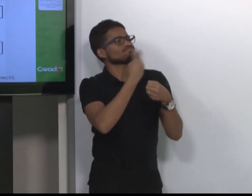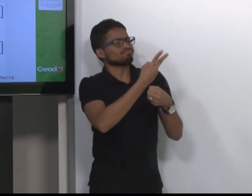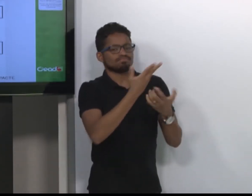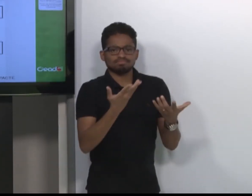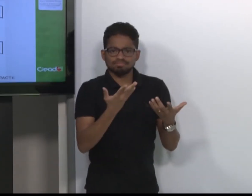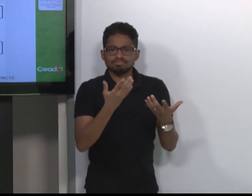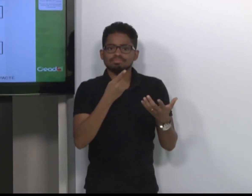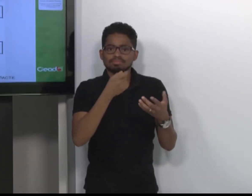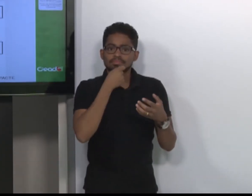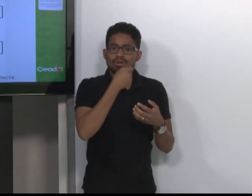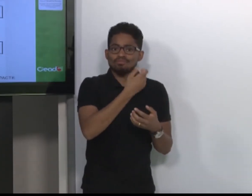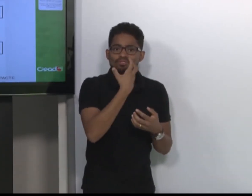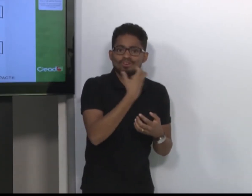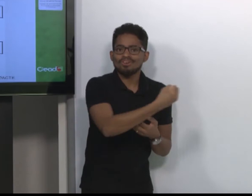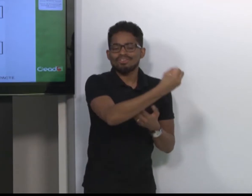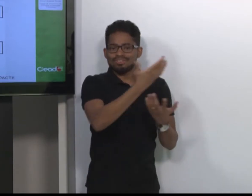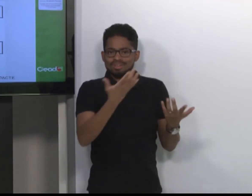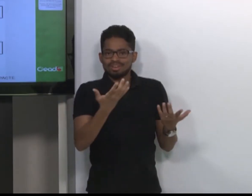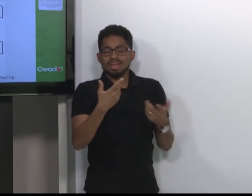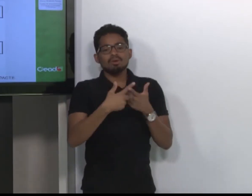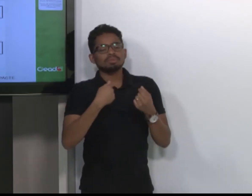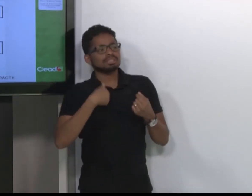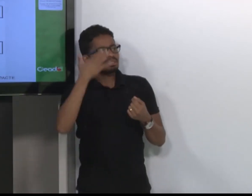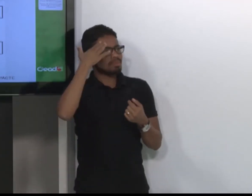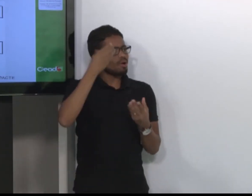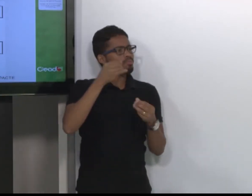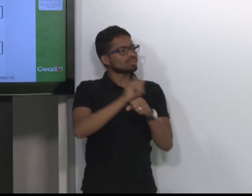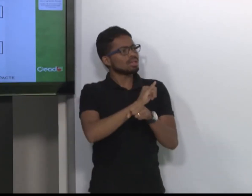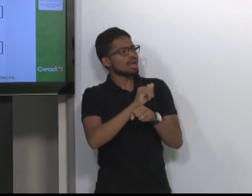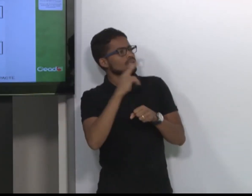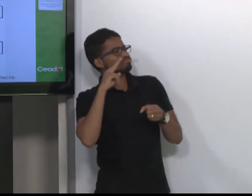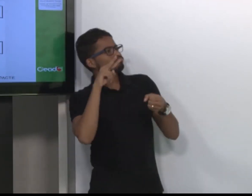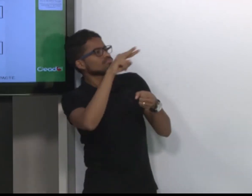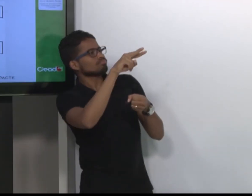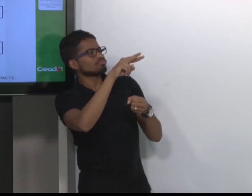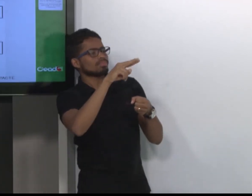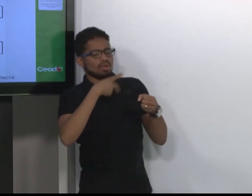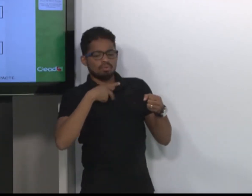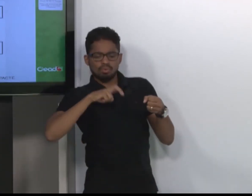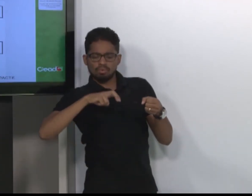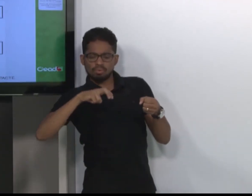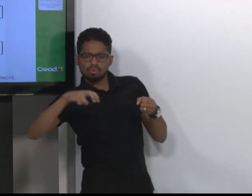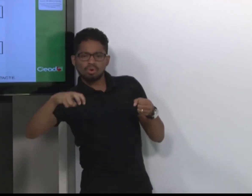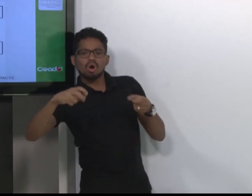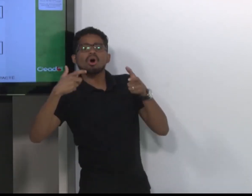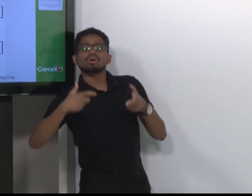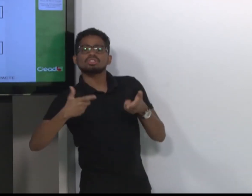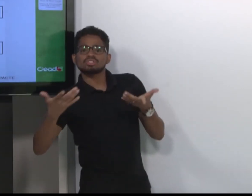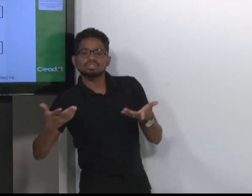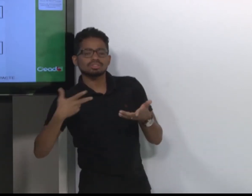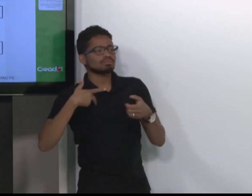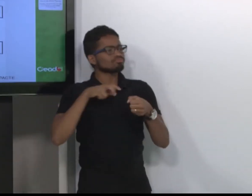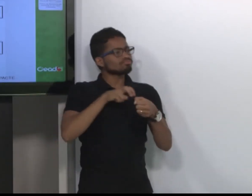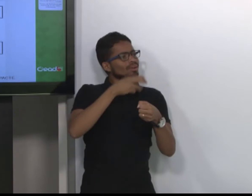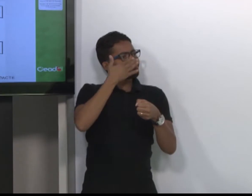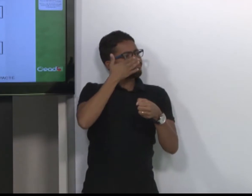força. Eu preciso ter estratégias adequadas, onde vou sentar para ver melhor.